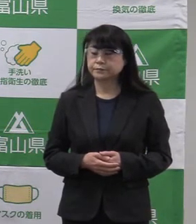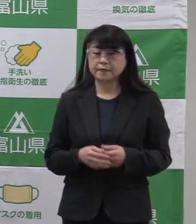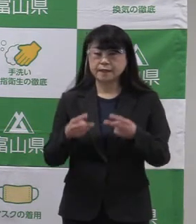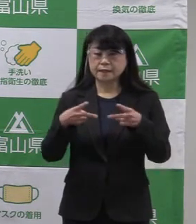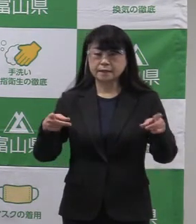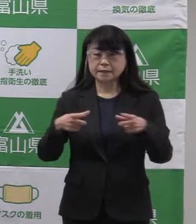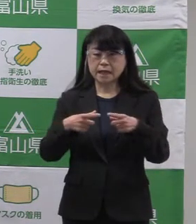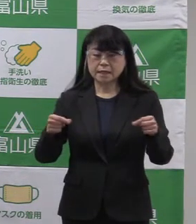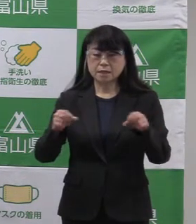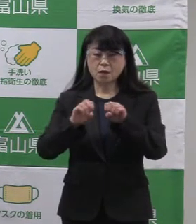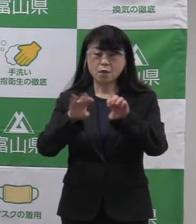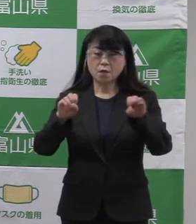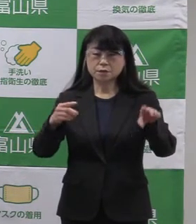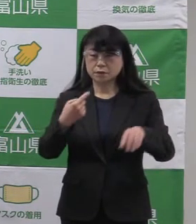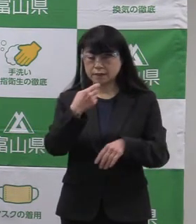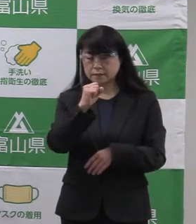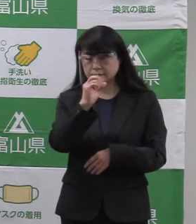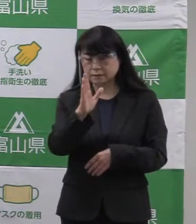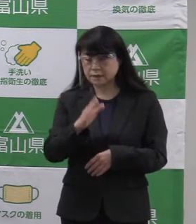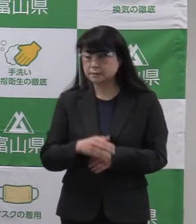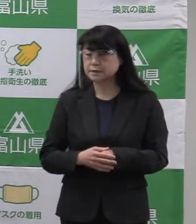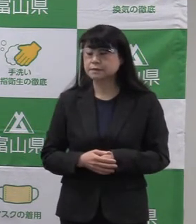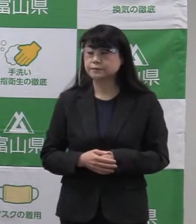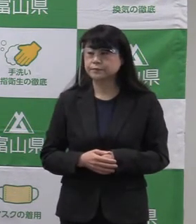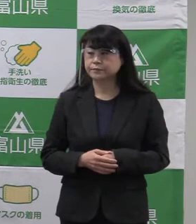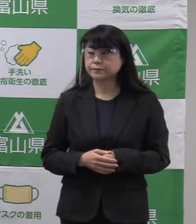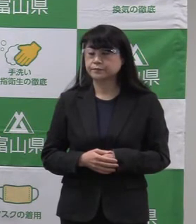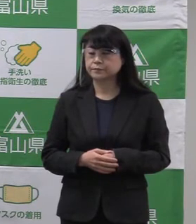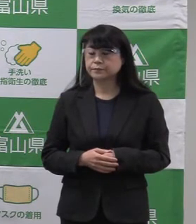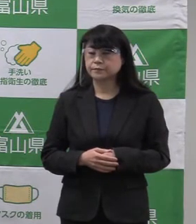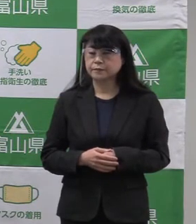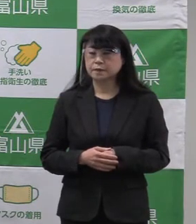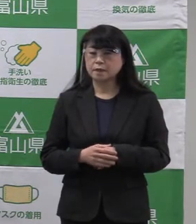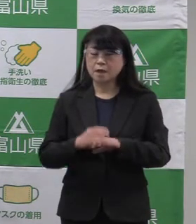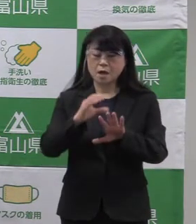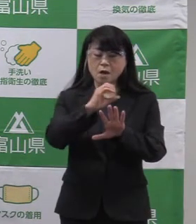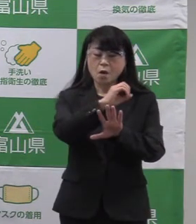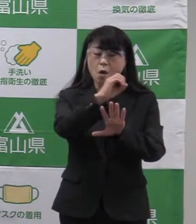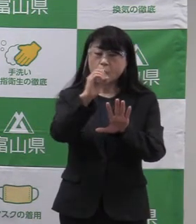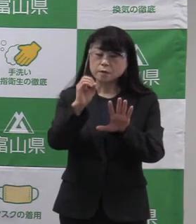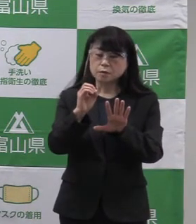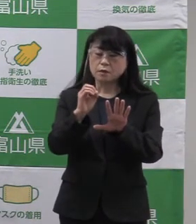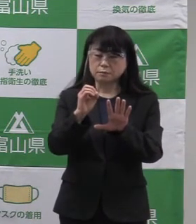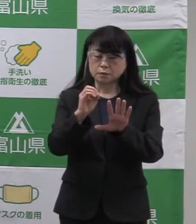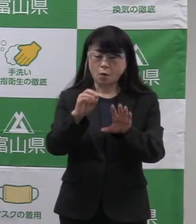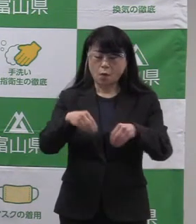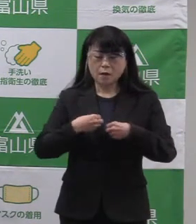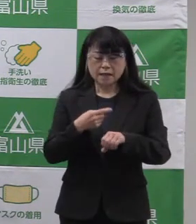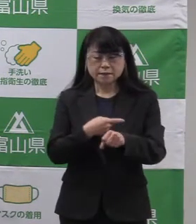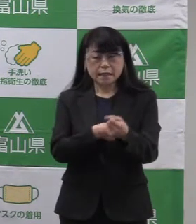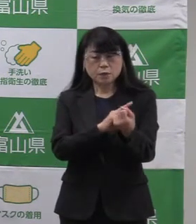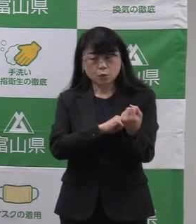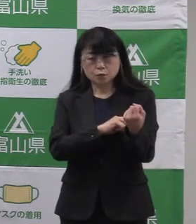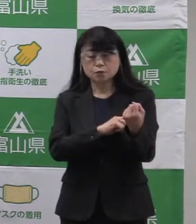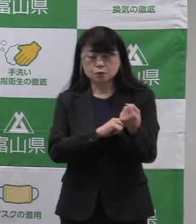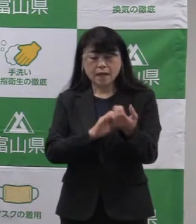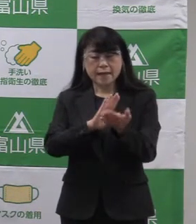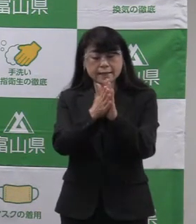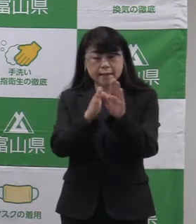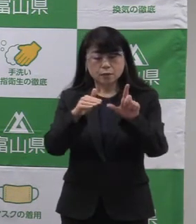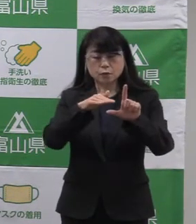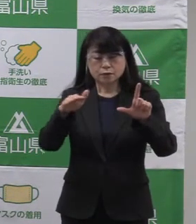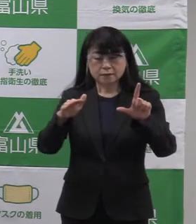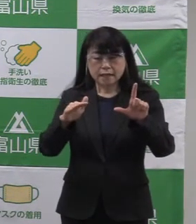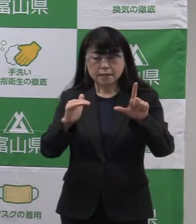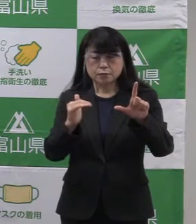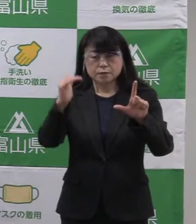北日本放送の和家です。よろしくお願いします。 はい、 まずオミクロン株の感染力にですね、現在のこう県のステージの引き上げの